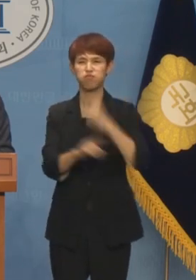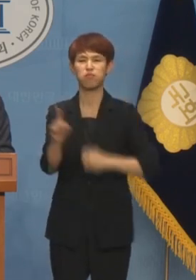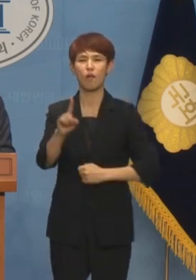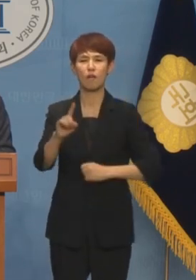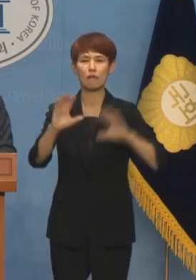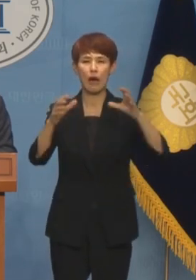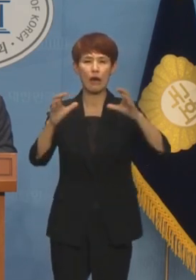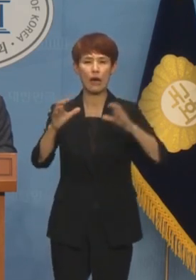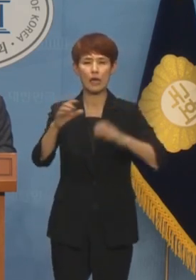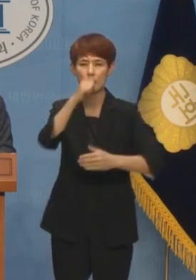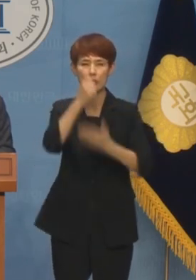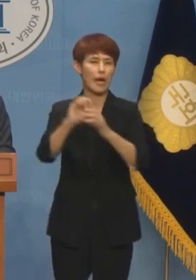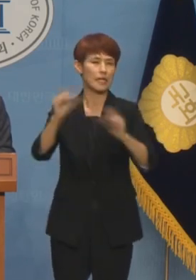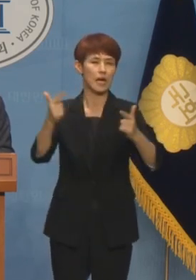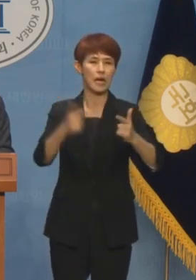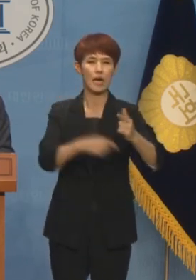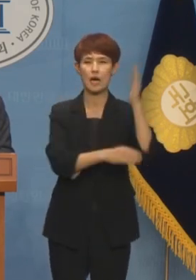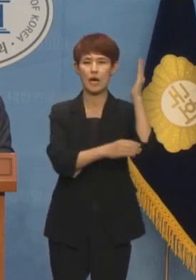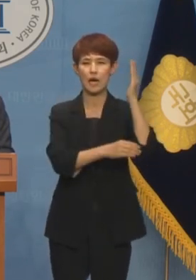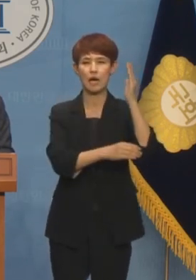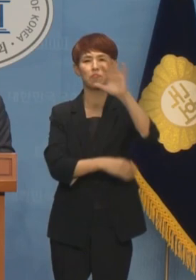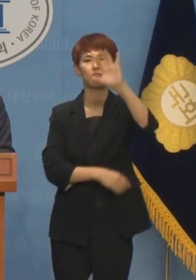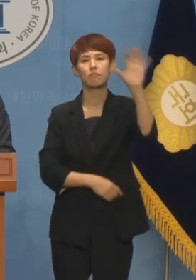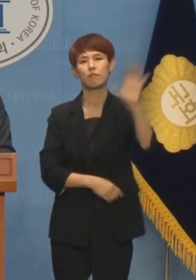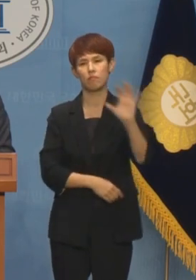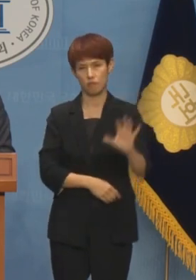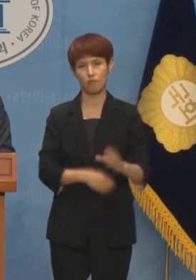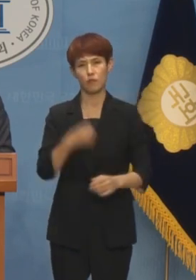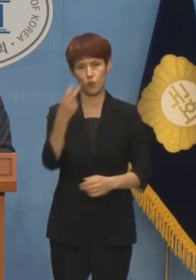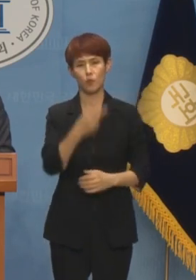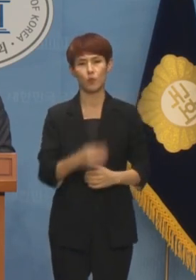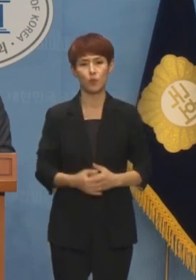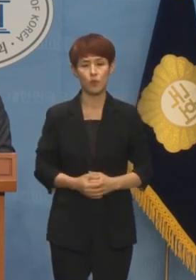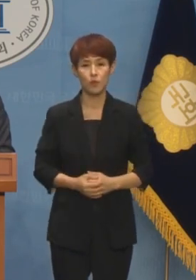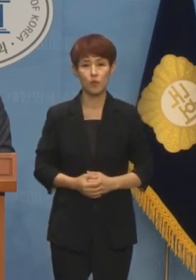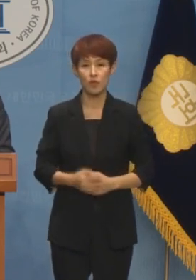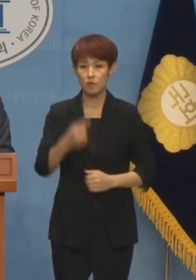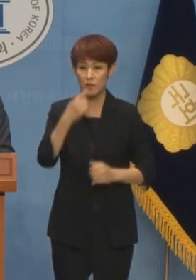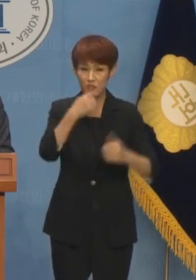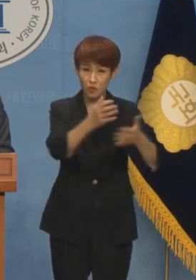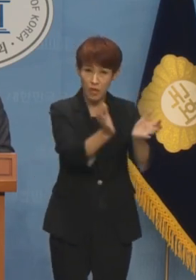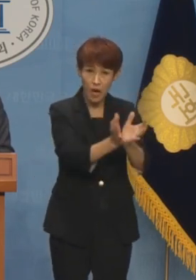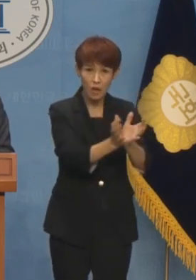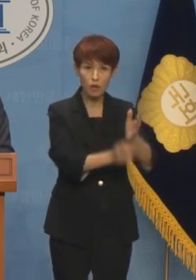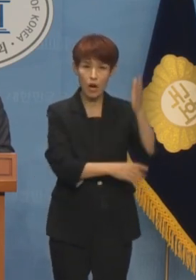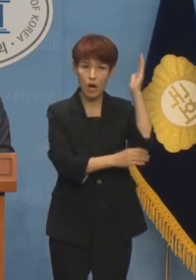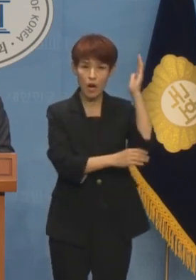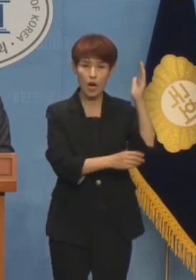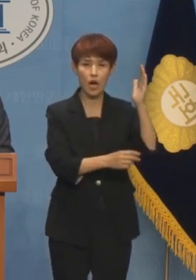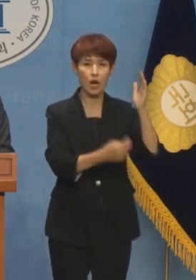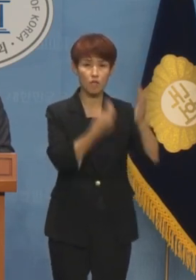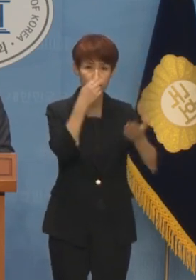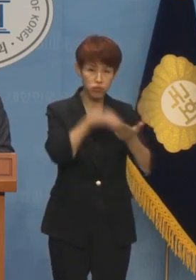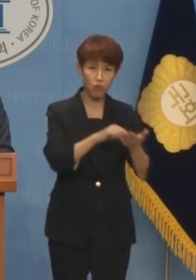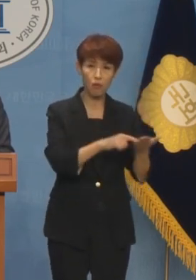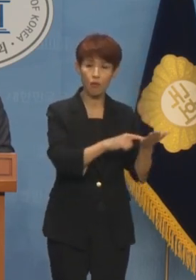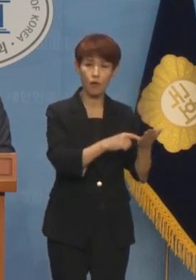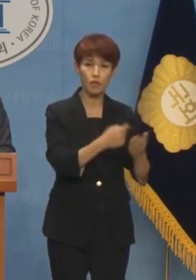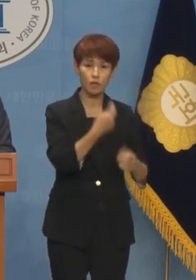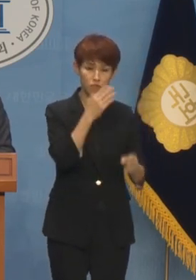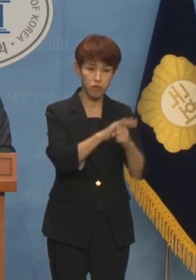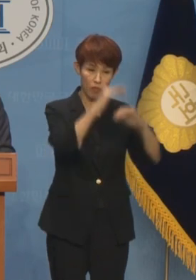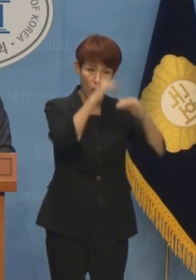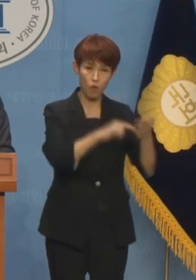정상이 아니다라는 말을 반복하고 있습니다. 민주당도 황당한 주장을 바로잡기는커녕